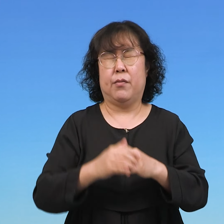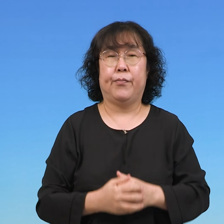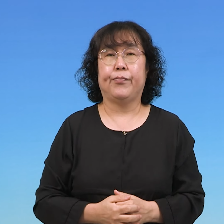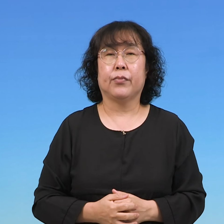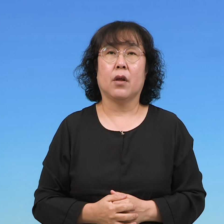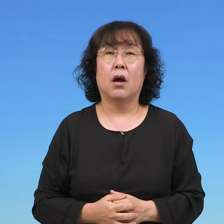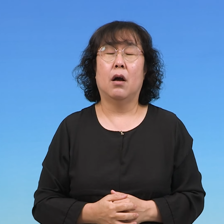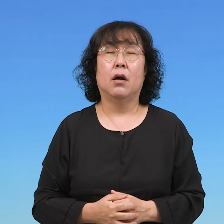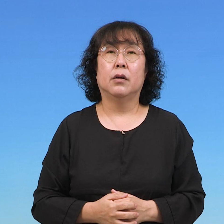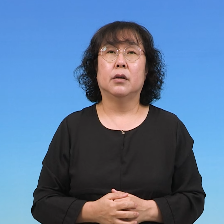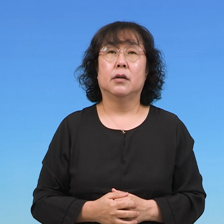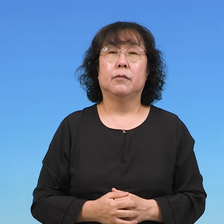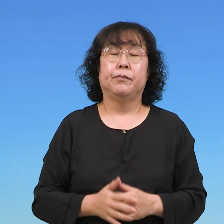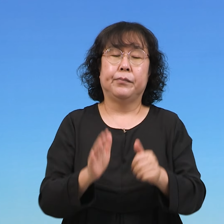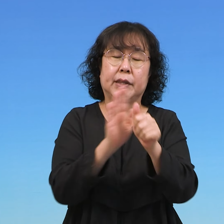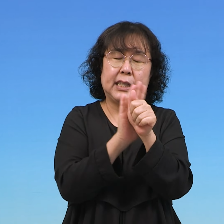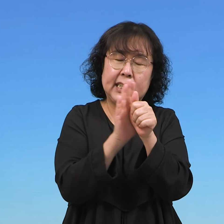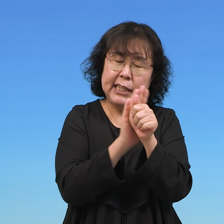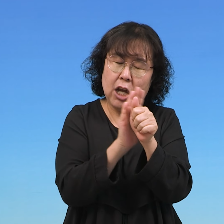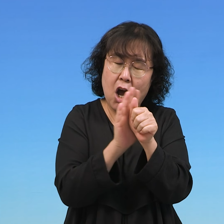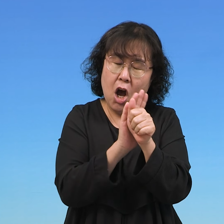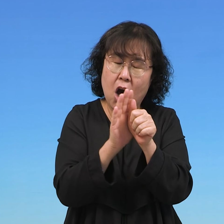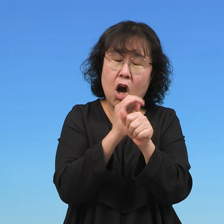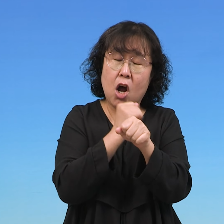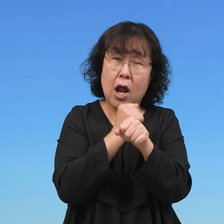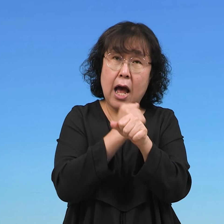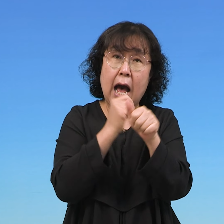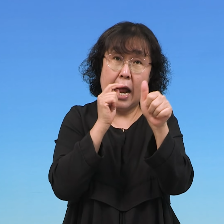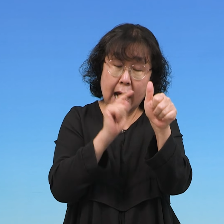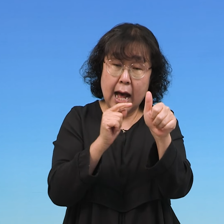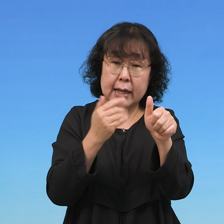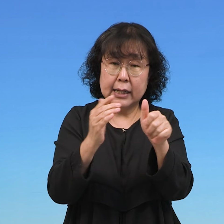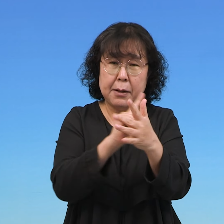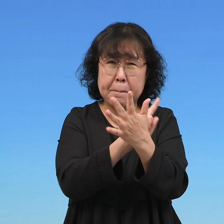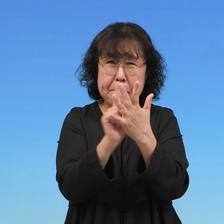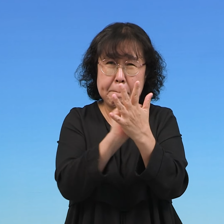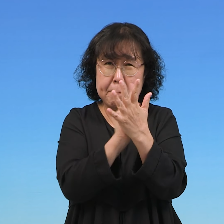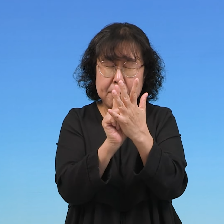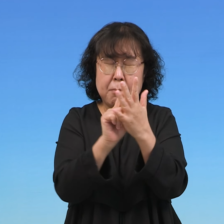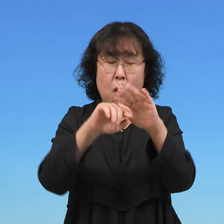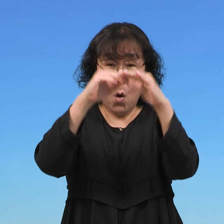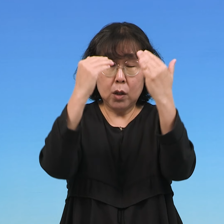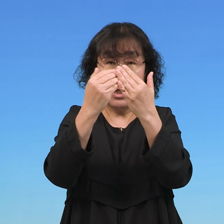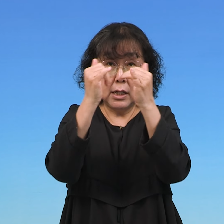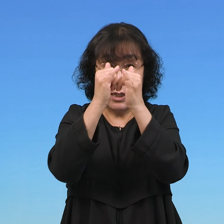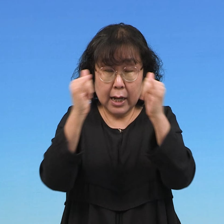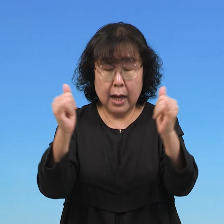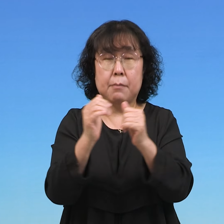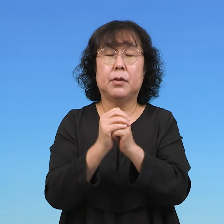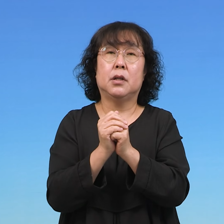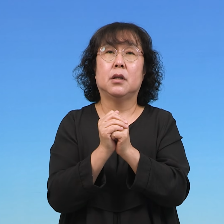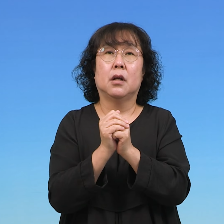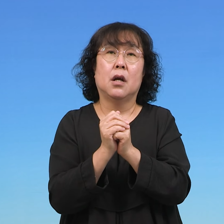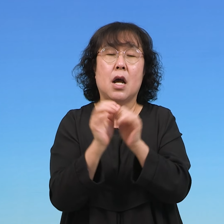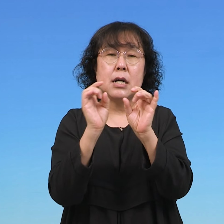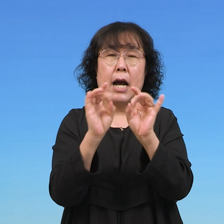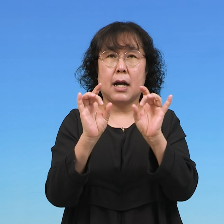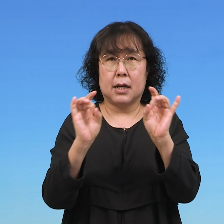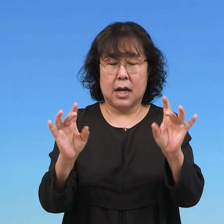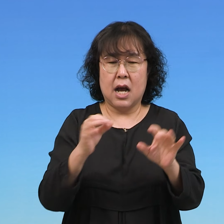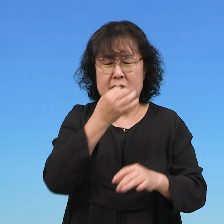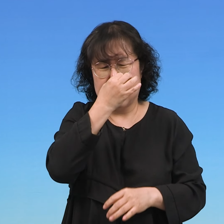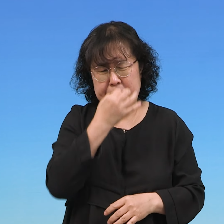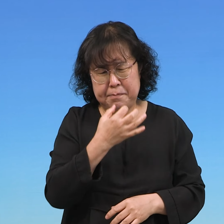마음에 와닿는 겁니다. 친절하라. 당신이 마주치는 모든 사람들은 저마다 힘겨운